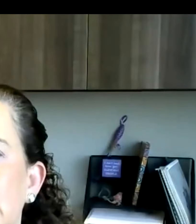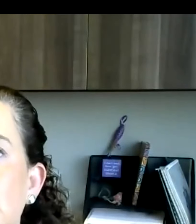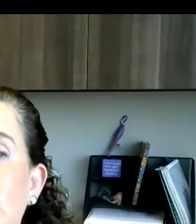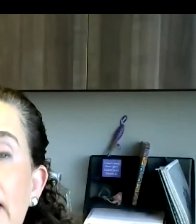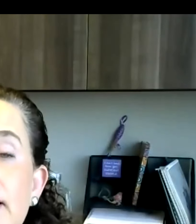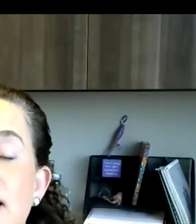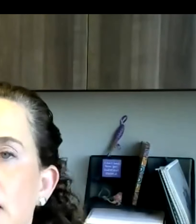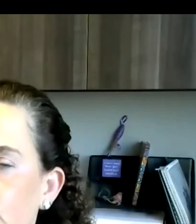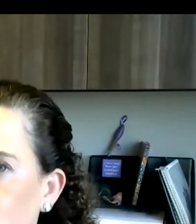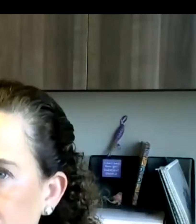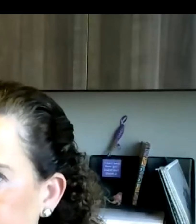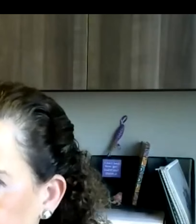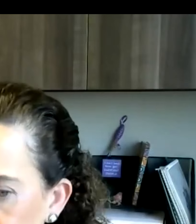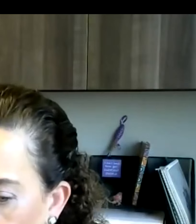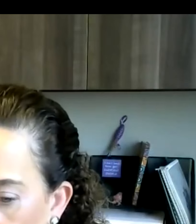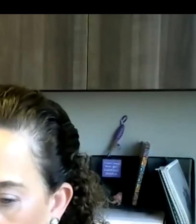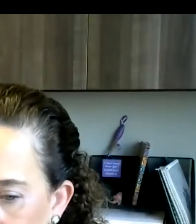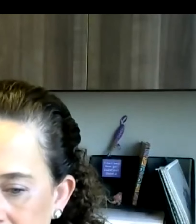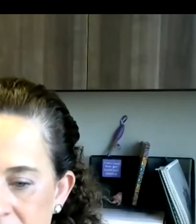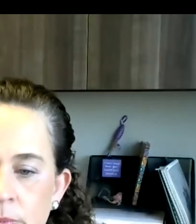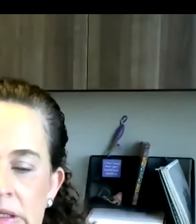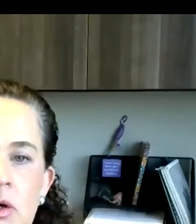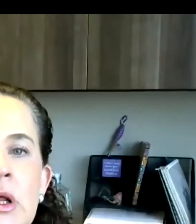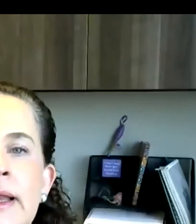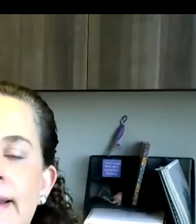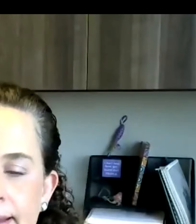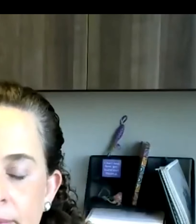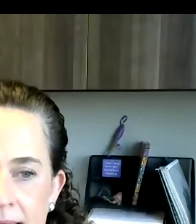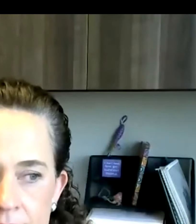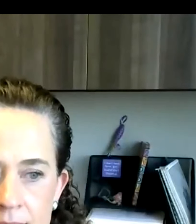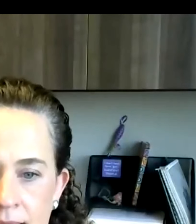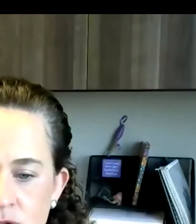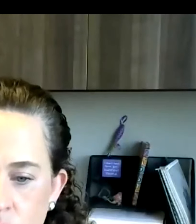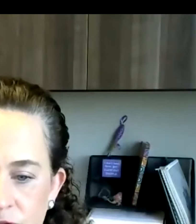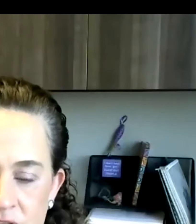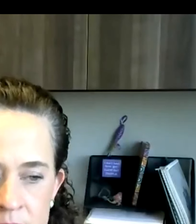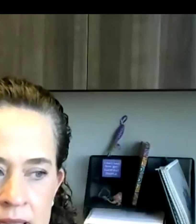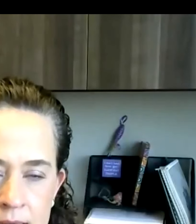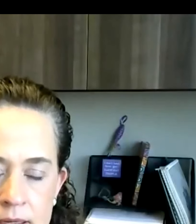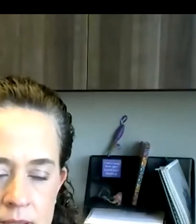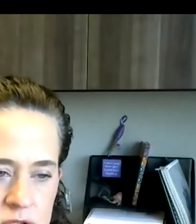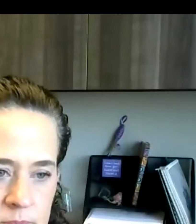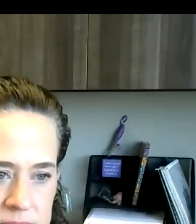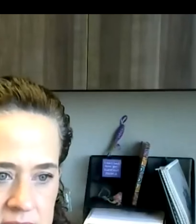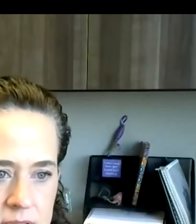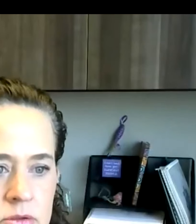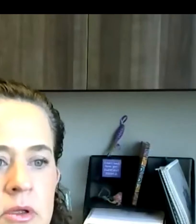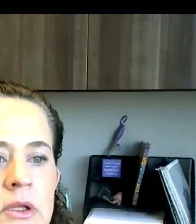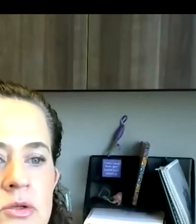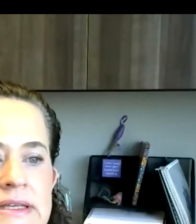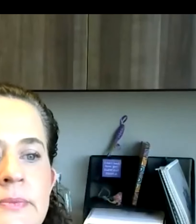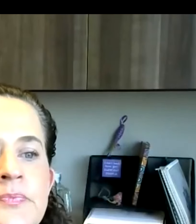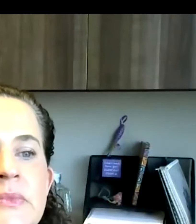el titular, y por ende, pues no puedo en ese momento recabarle su firma en el aviso de privacidad,